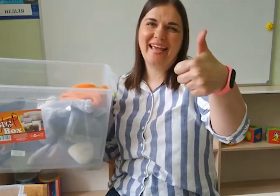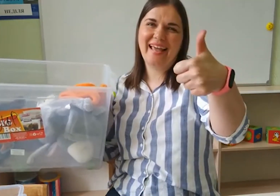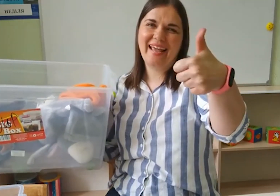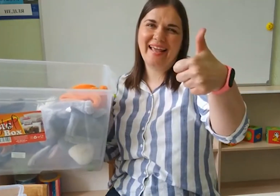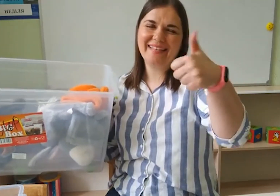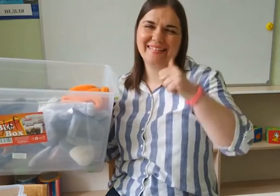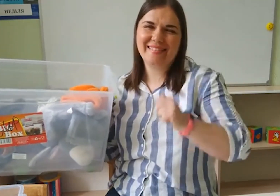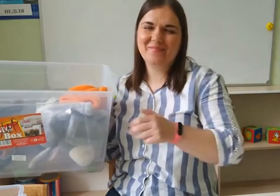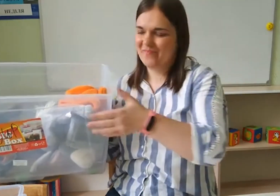молодець.